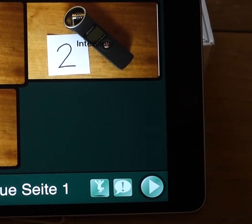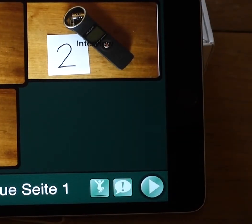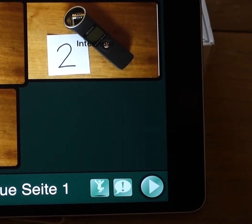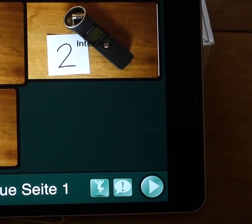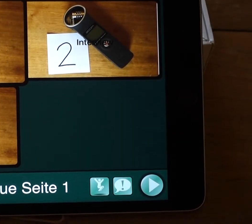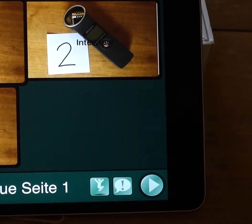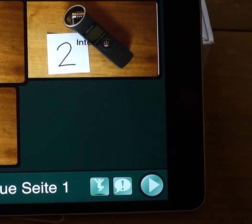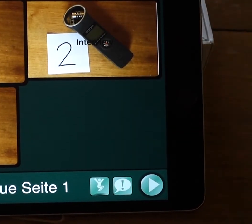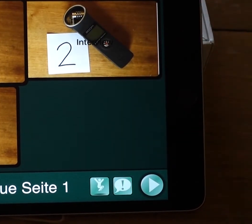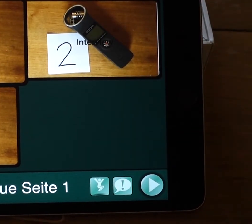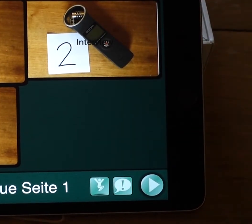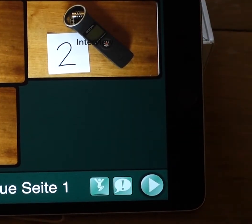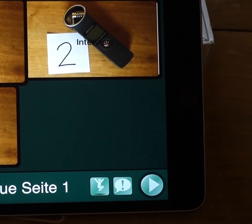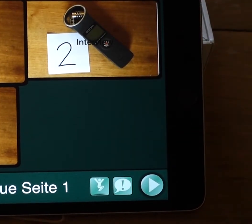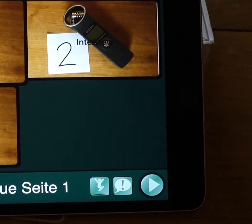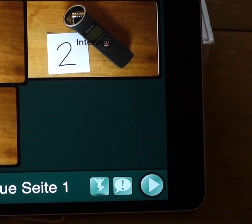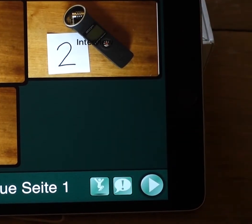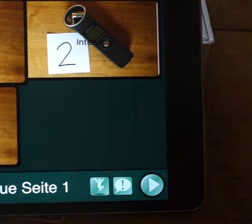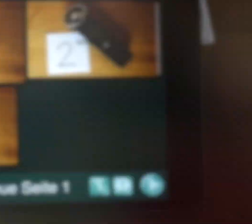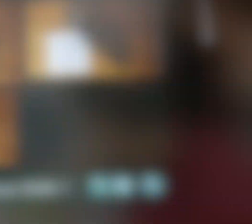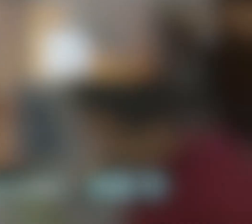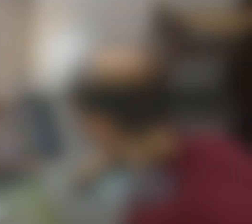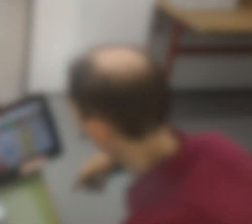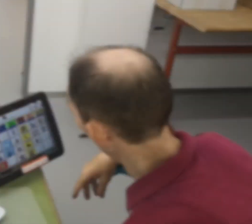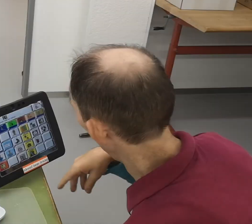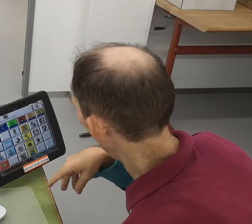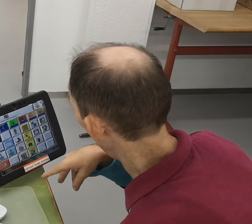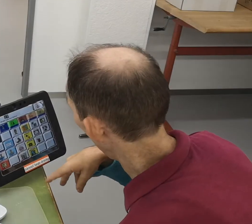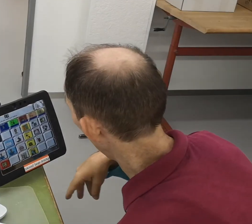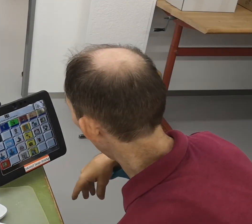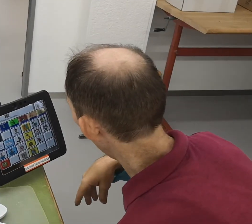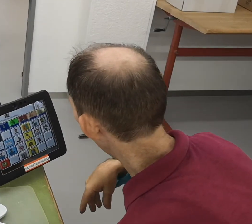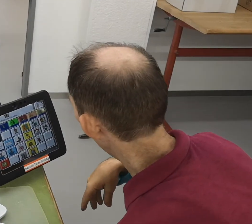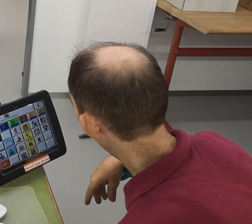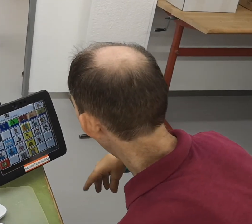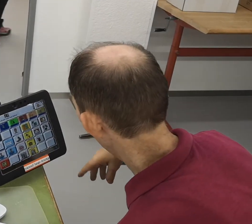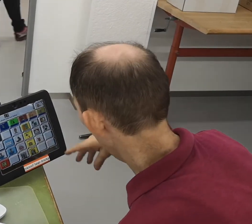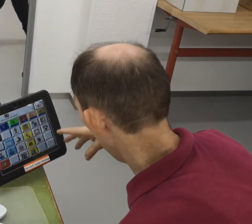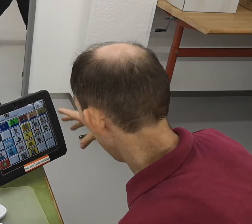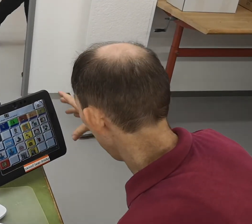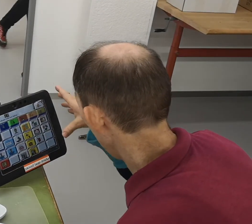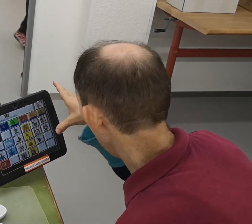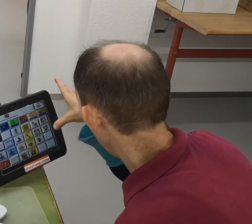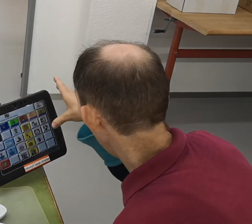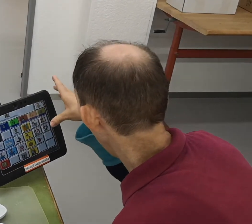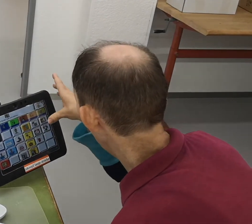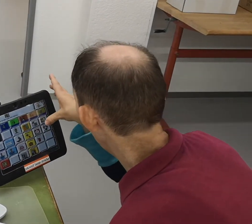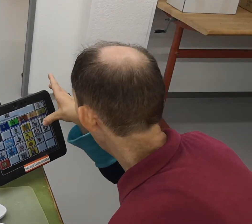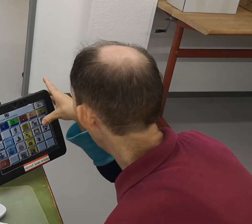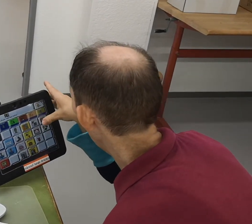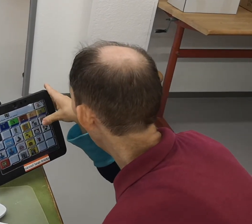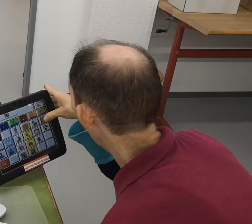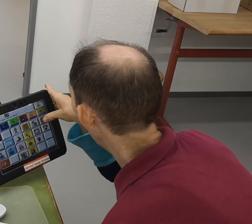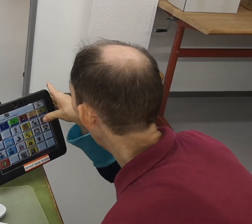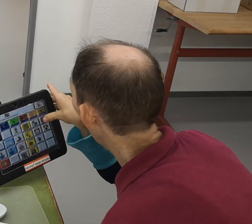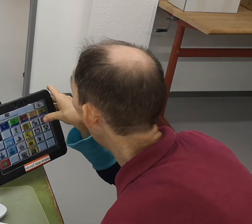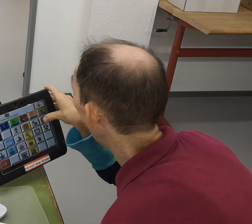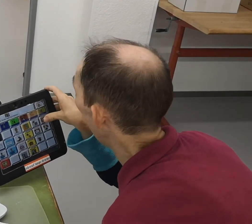ich bin ein Sprachcomputer. Ich werde von Menschen mit einer Beeinträchtigung der Sprachfunktion verwendet und helfe